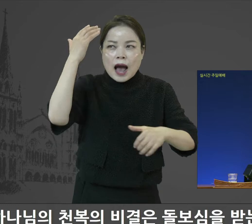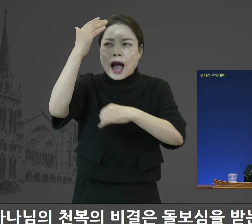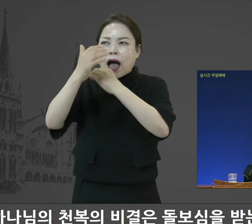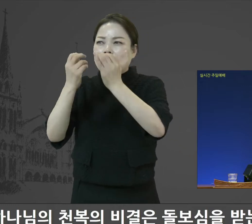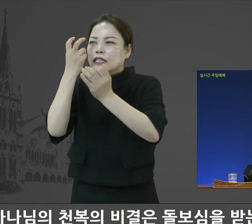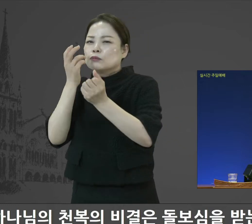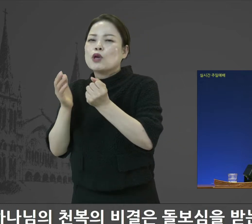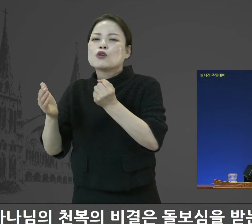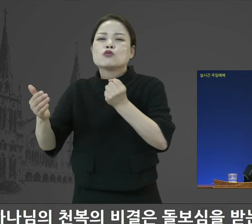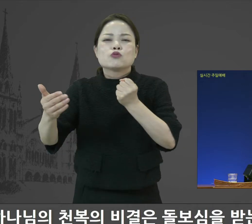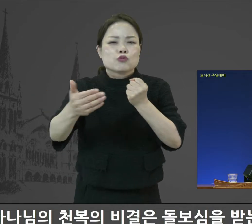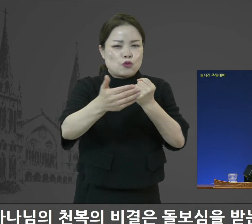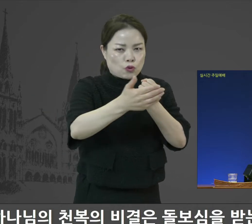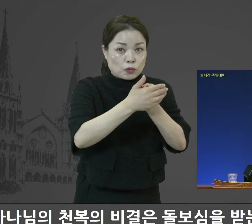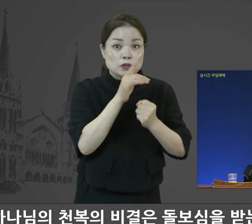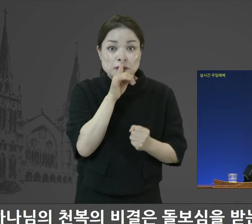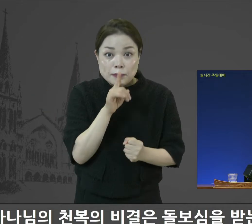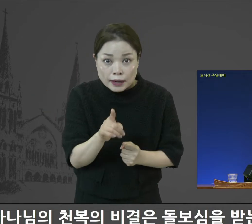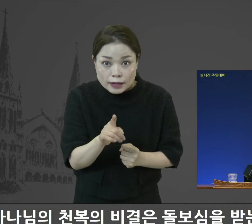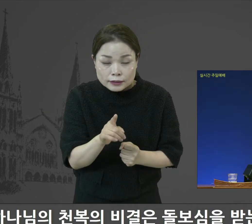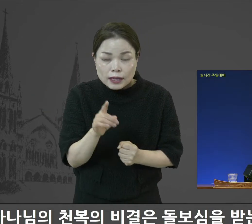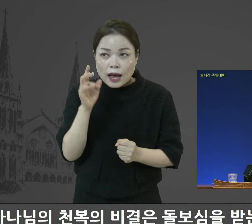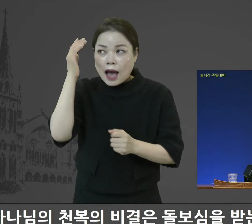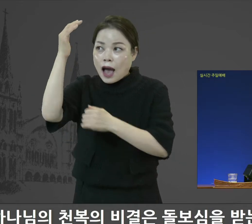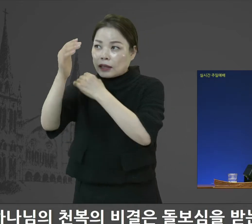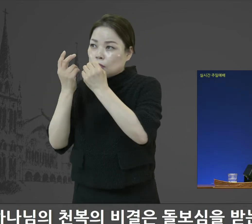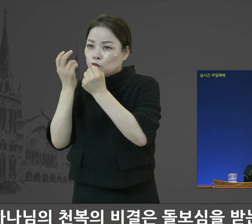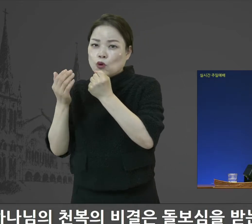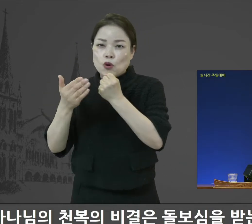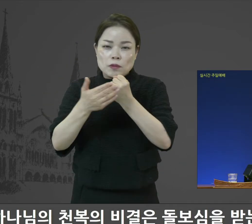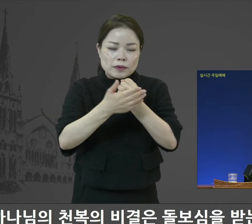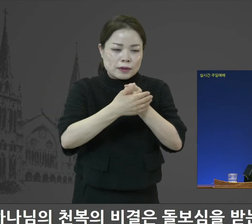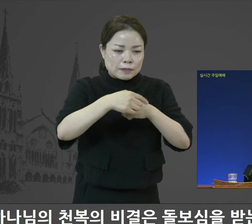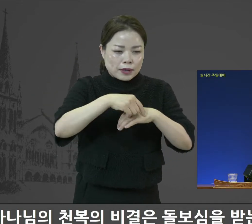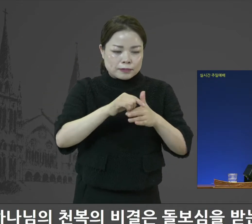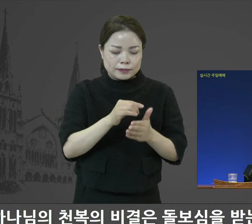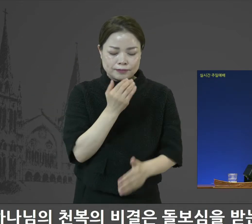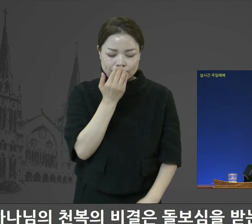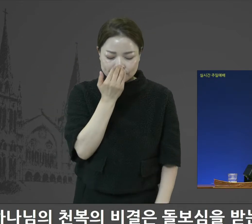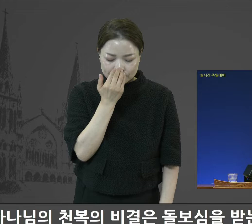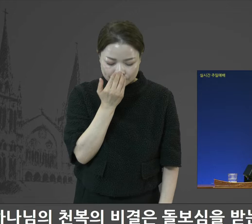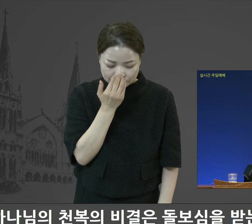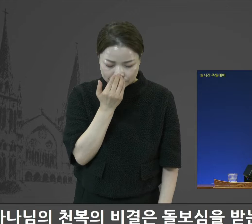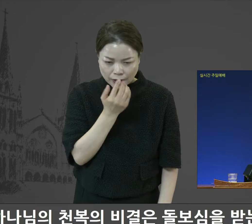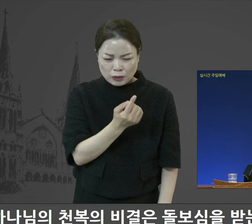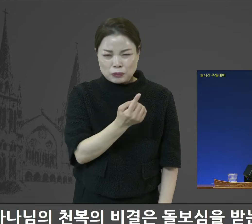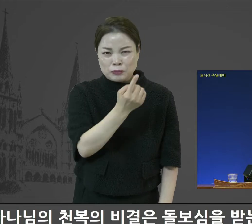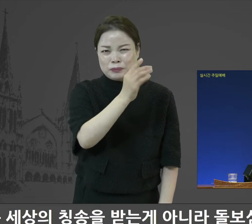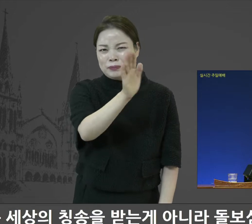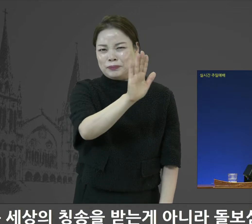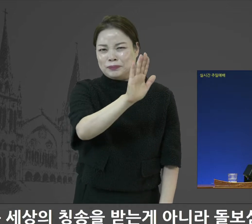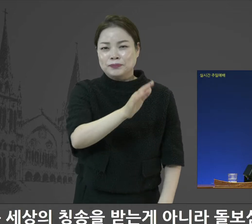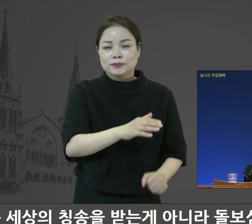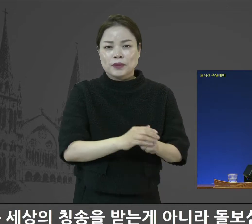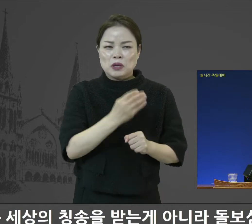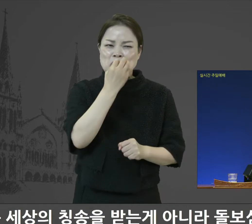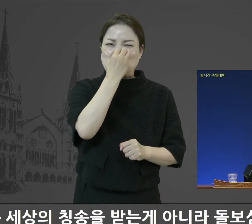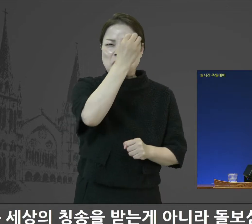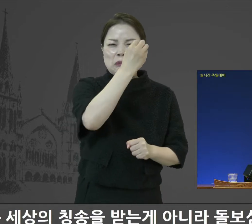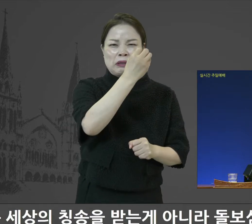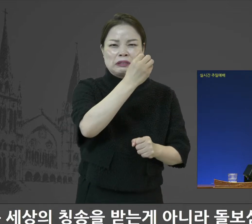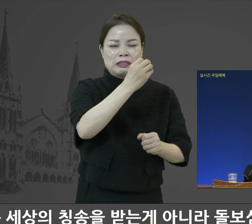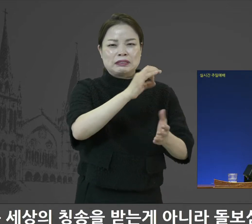거라 말씀드렸습니다. 이 돌보심을 받기 위해서는 마음이 겸비한 상태에 있다. 높아진 상태에서는 마음이 교만한